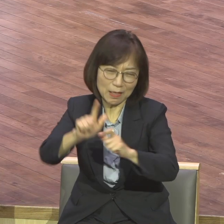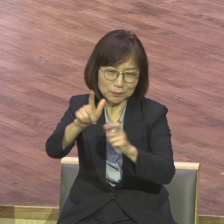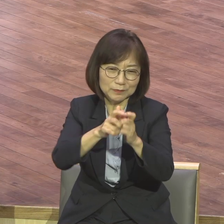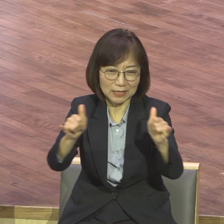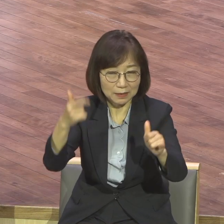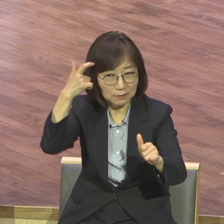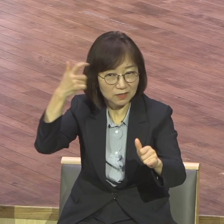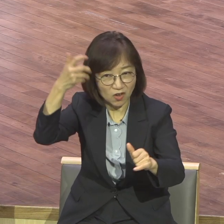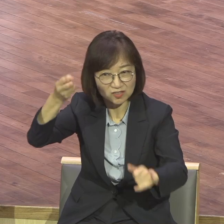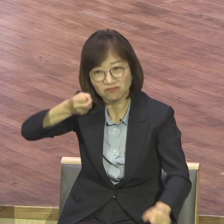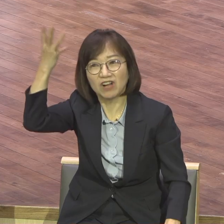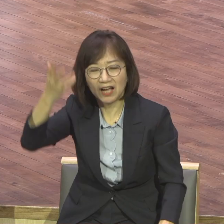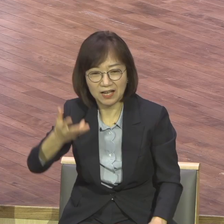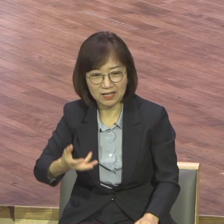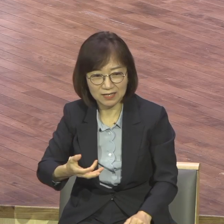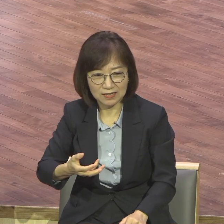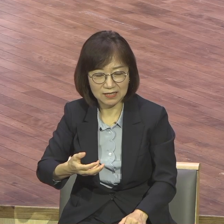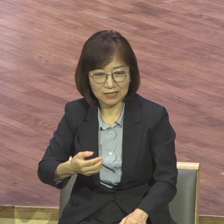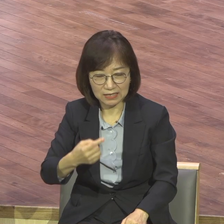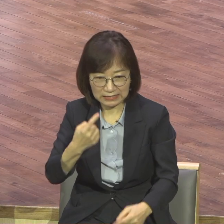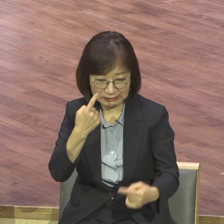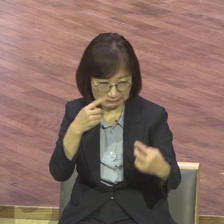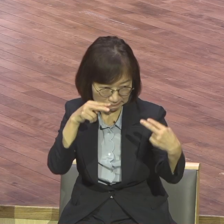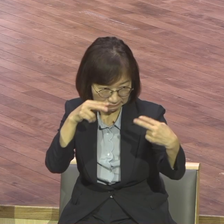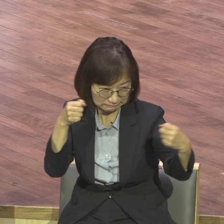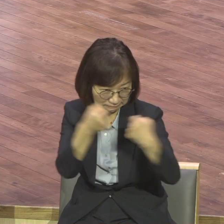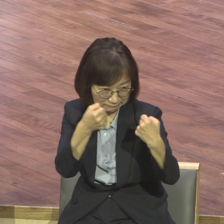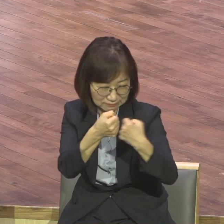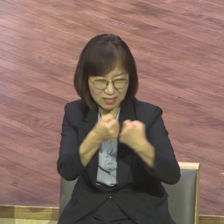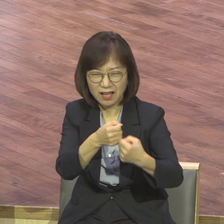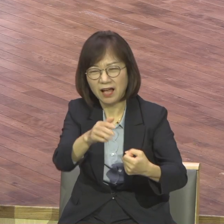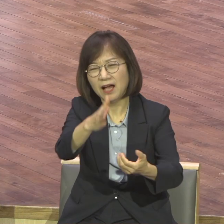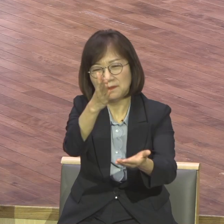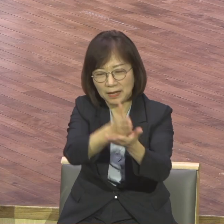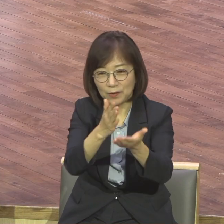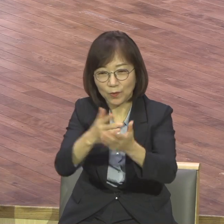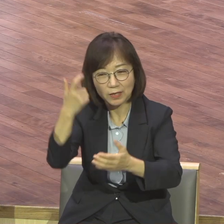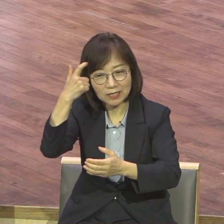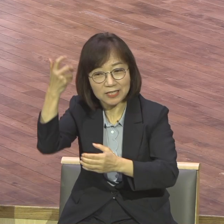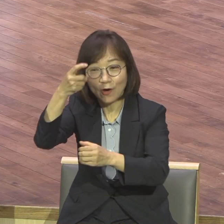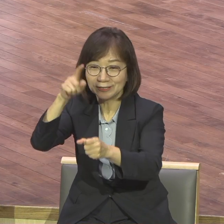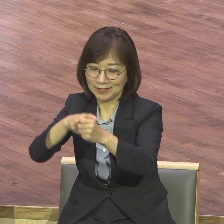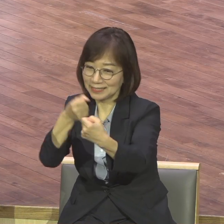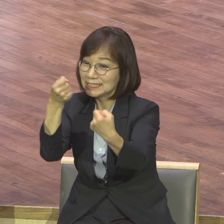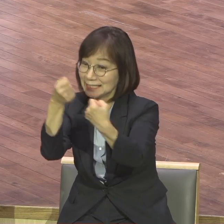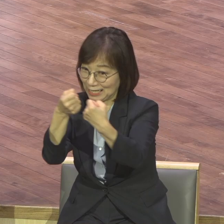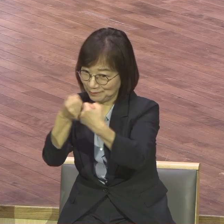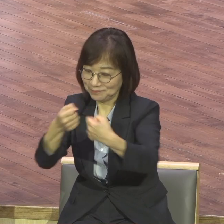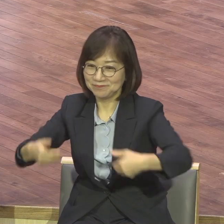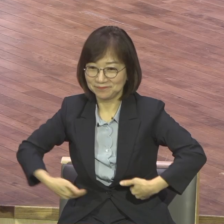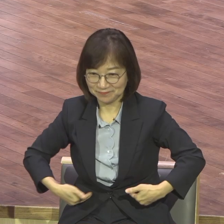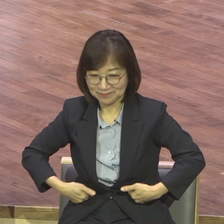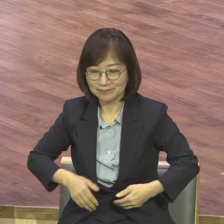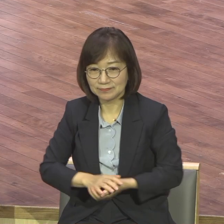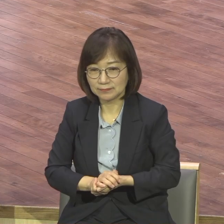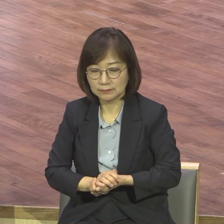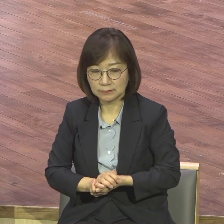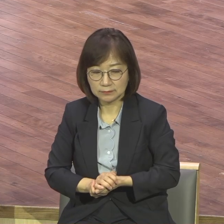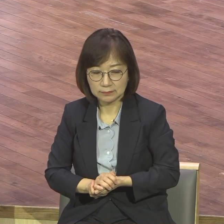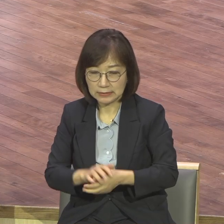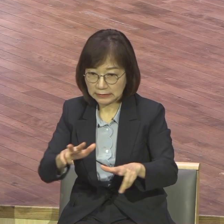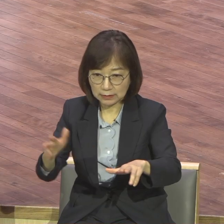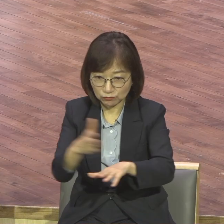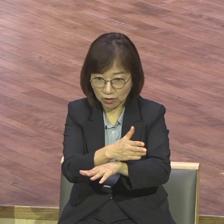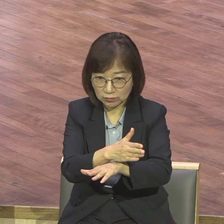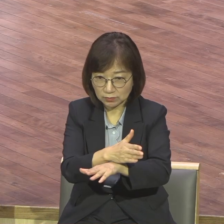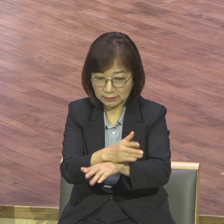그냥 육신적 싸움만 하지요. 영적 싸움을 싸우라 그랬는데 저 여러분 우리 예언계 모든 성도 이제부터 한번 영적 싸움